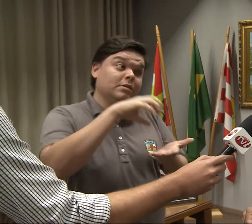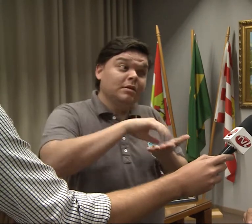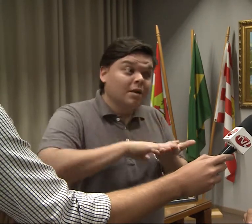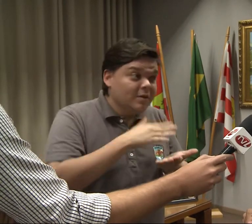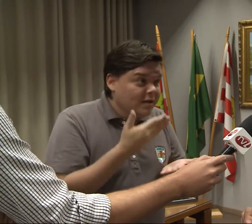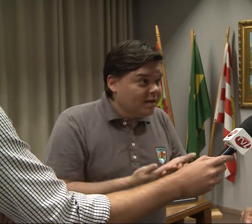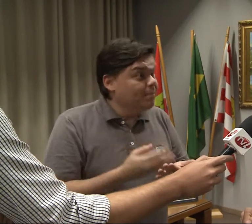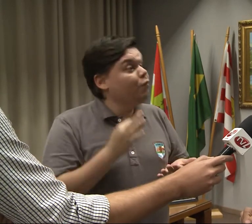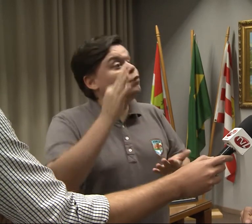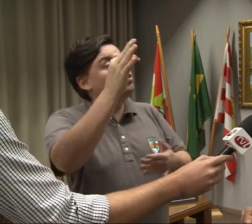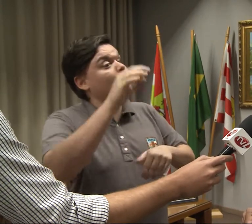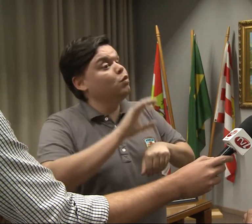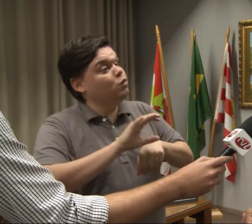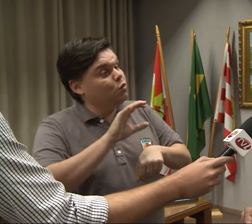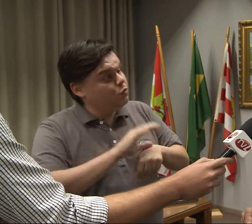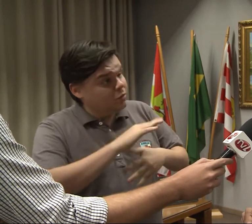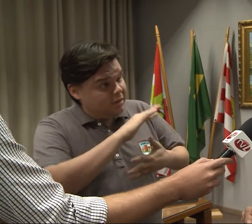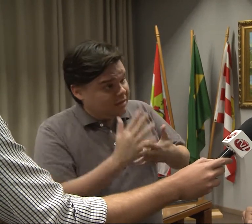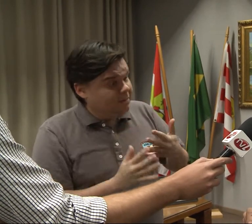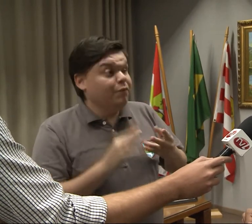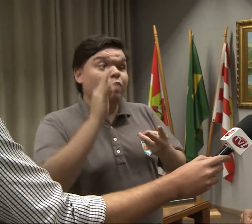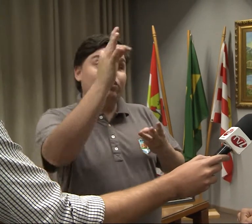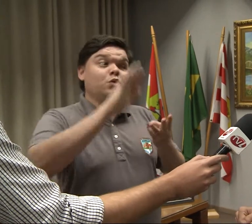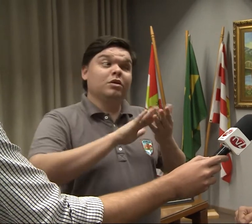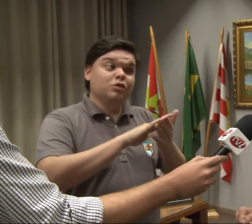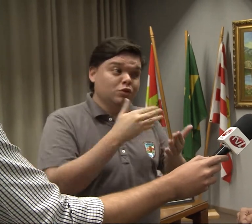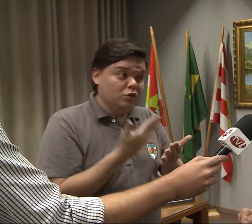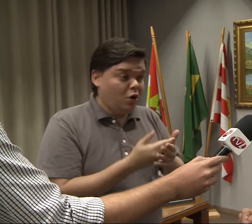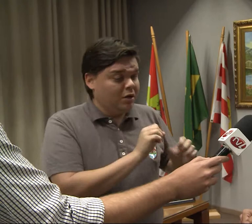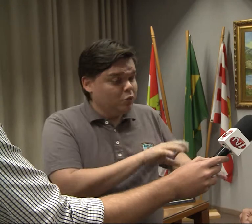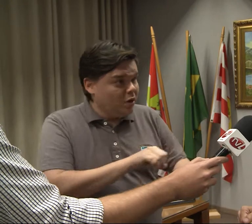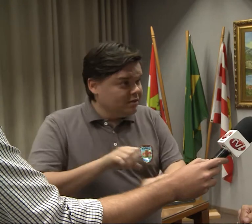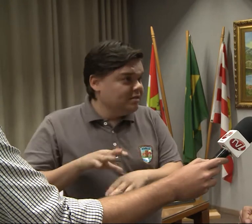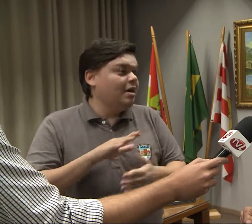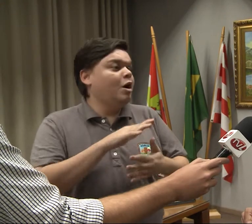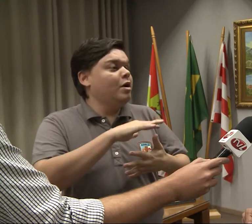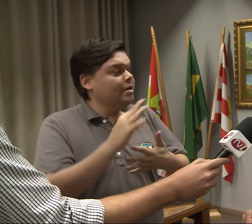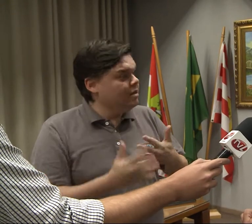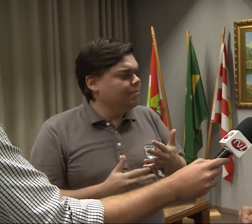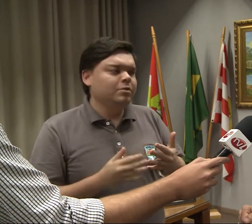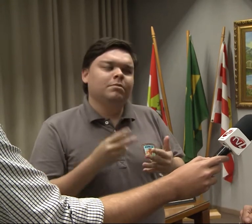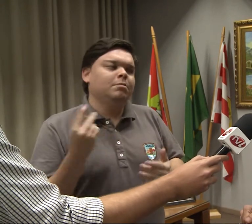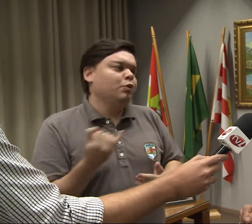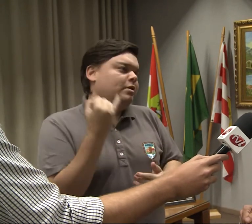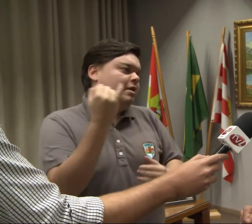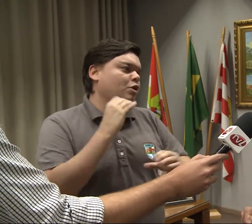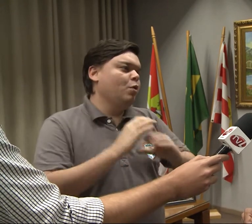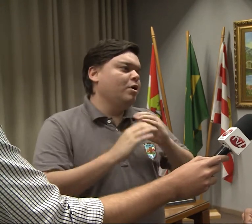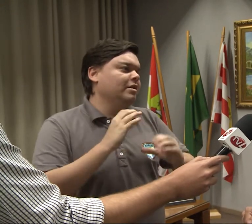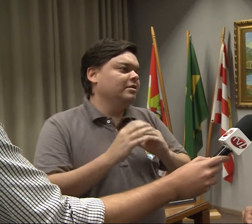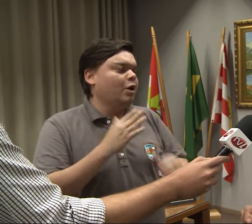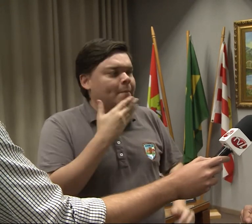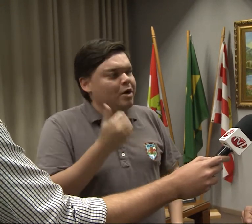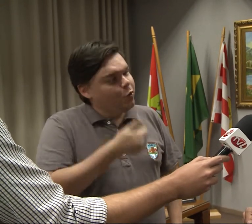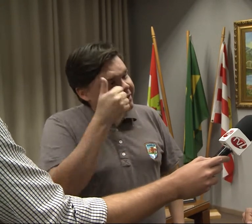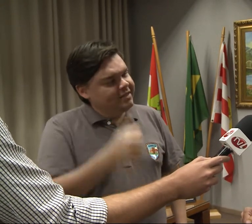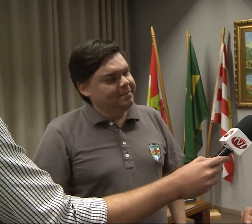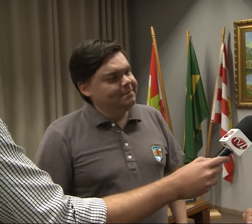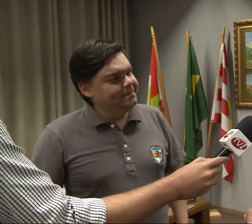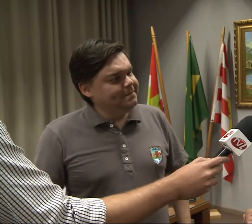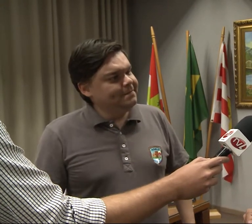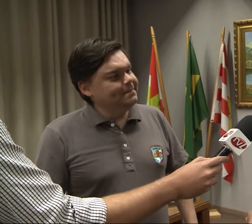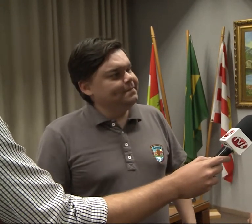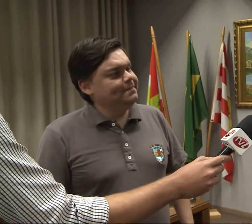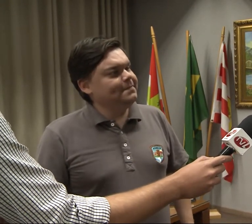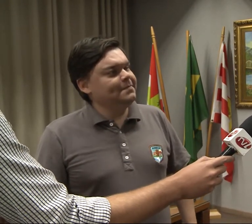que nós temos, mas nós queremos essa divulgação da Central de Intérpretes de Libras, das escolas bilíngues, e isso é muito importante, essa é a